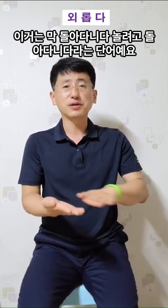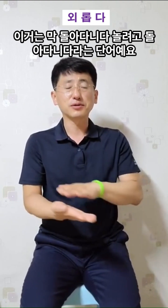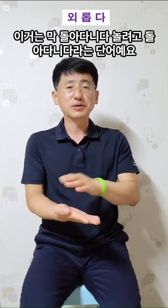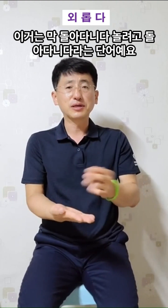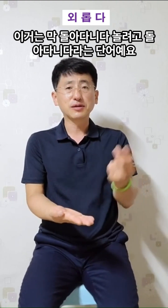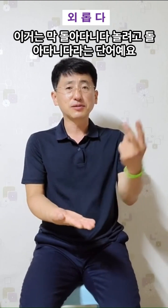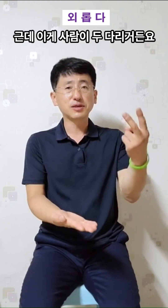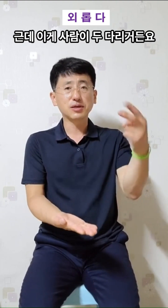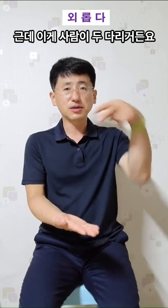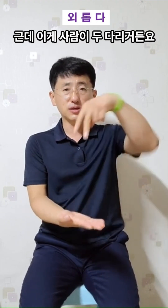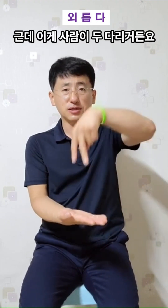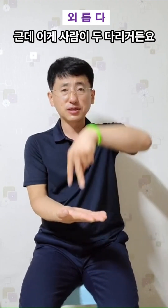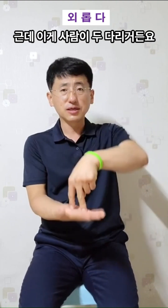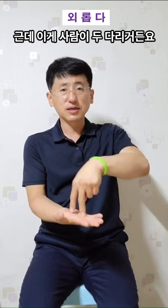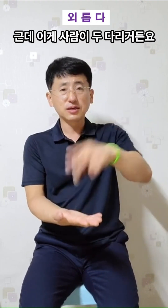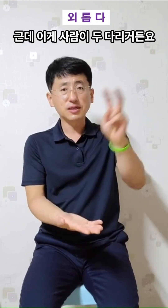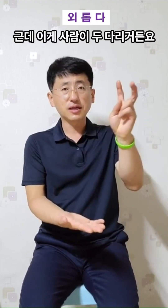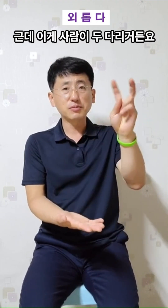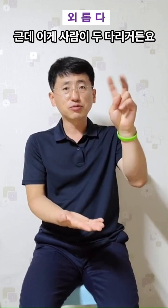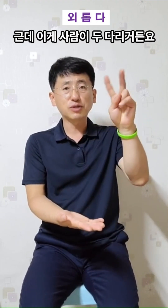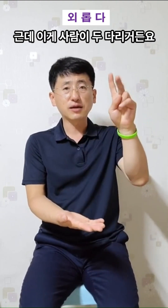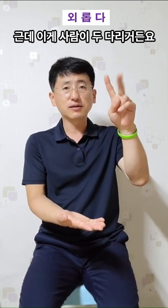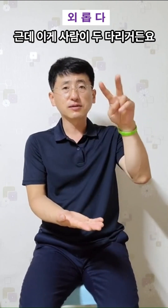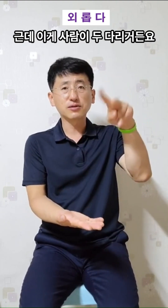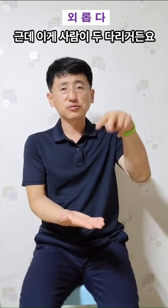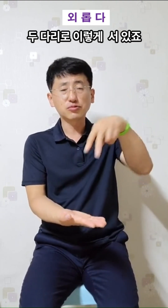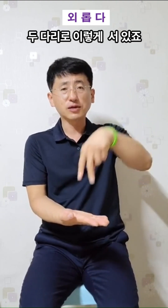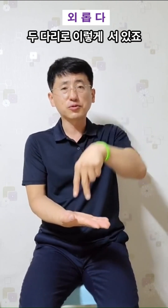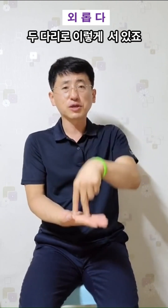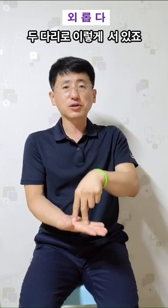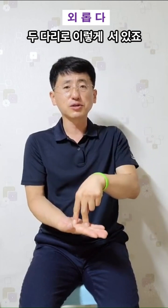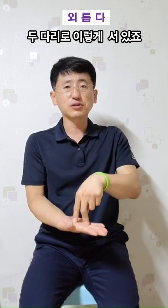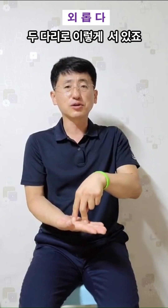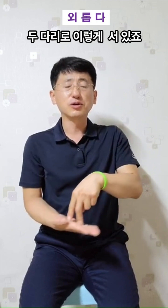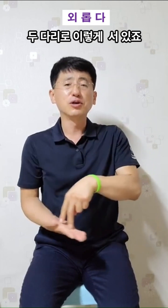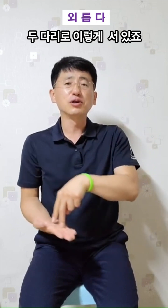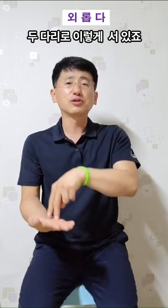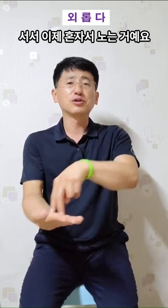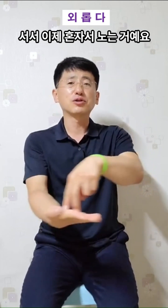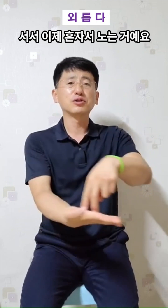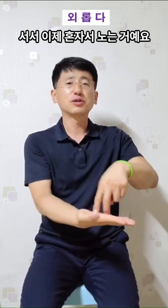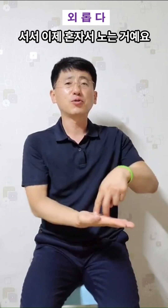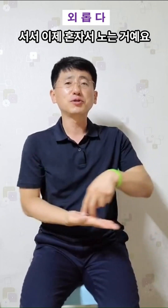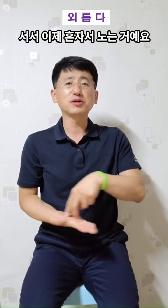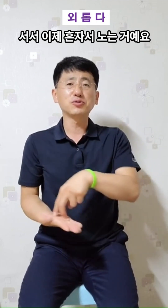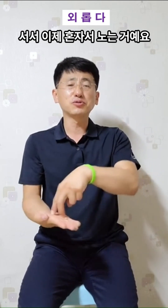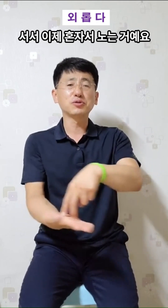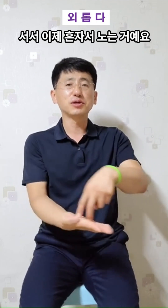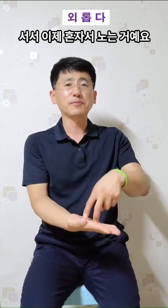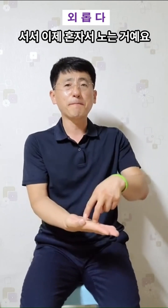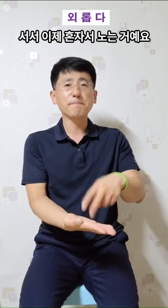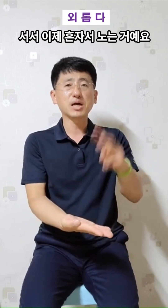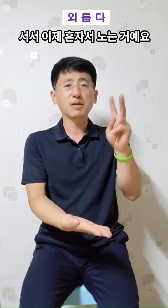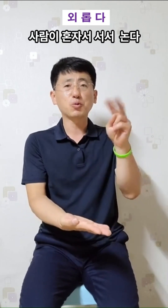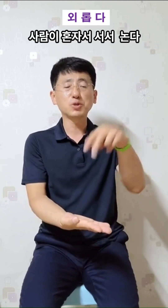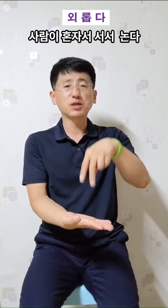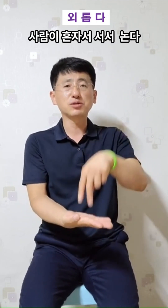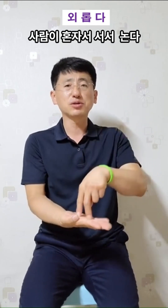단어예요. 근데 이게 사람이 두 다리거든요. 두 다리로 이렇게 서 있죠. 서서 이제 혼자서 노는 거예요. 사람이 혼자서